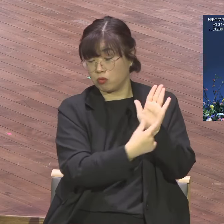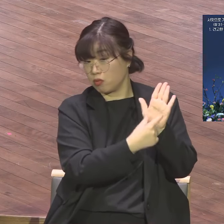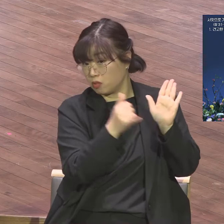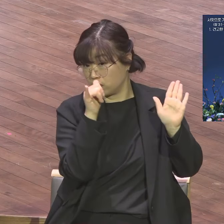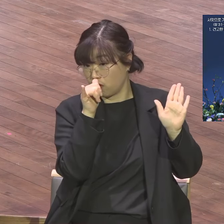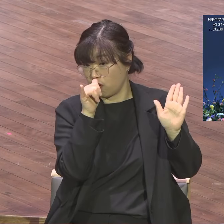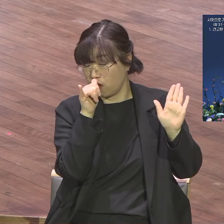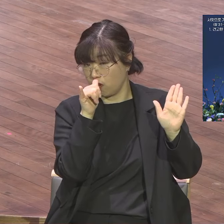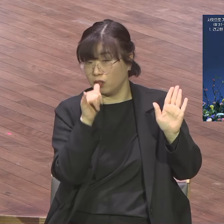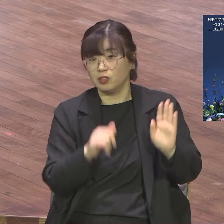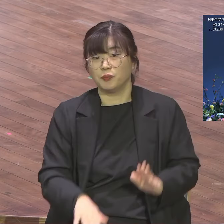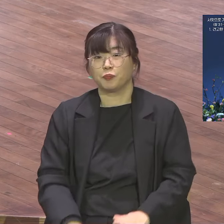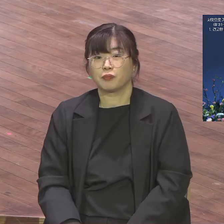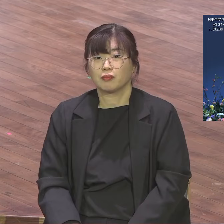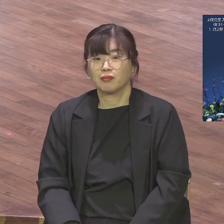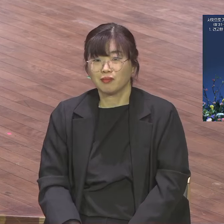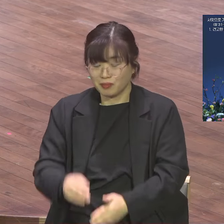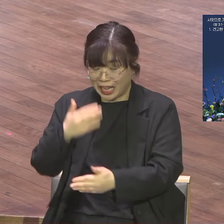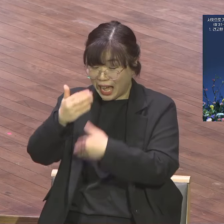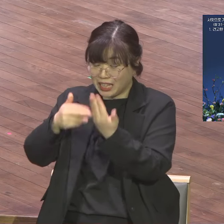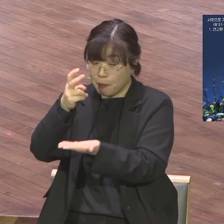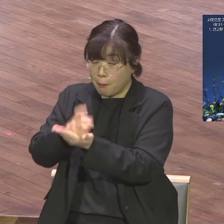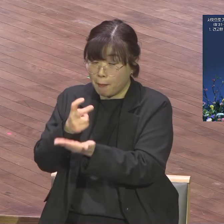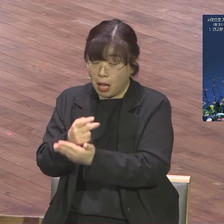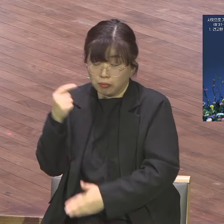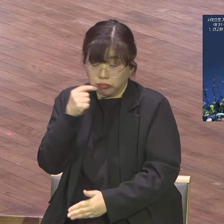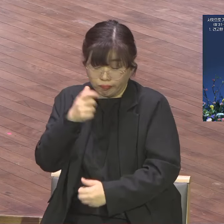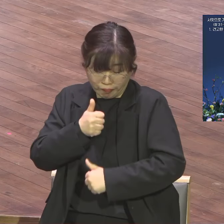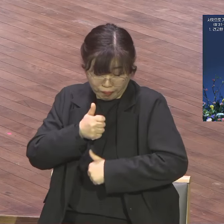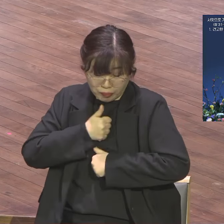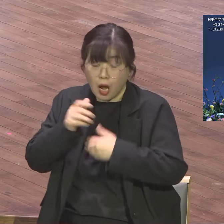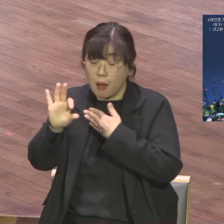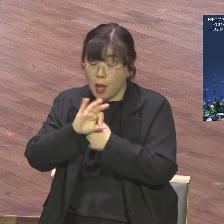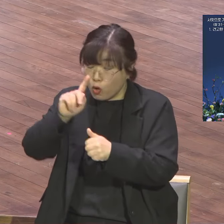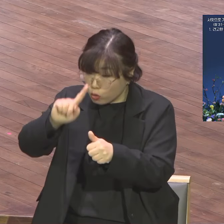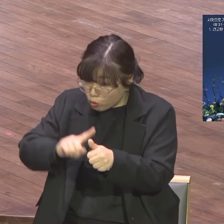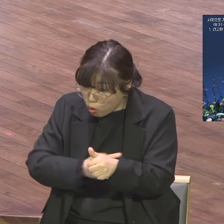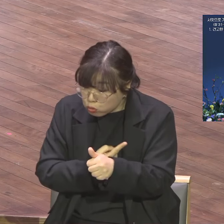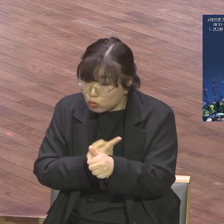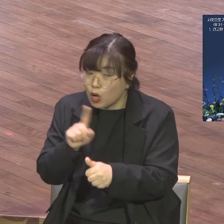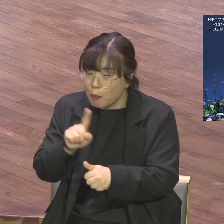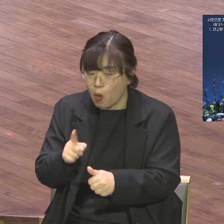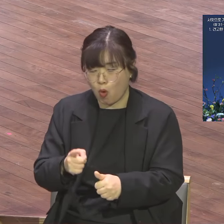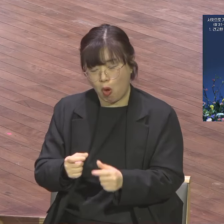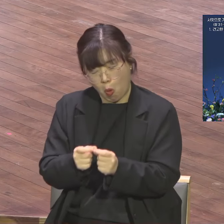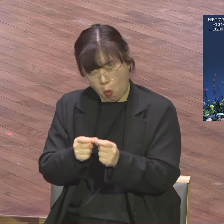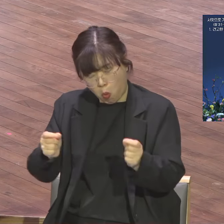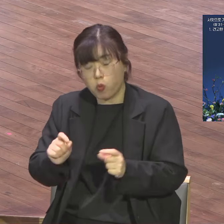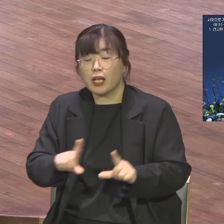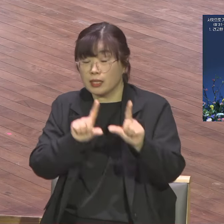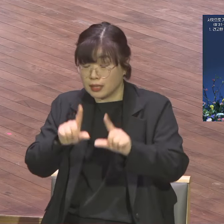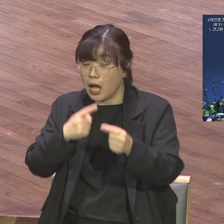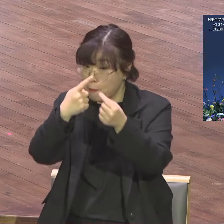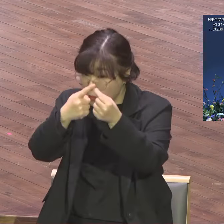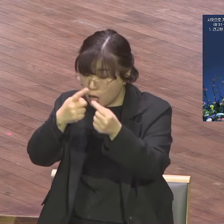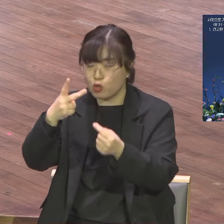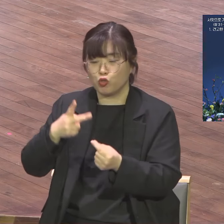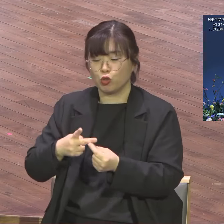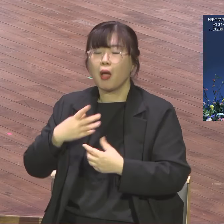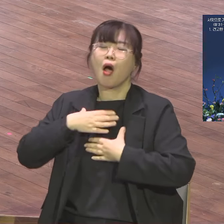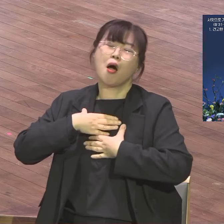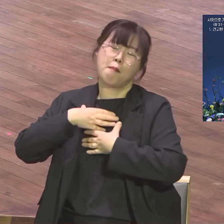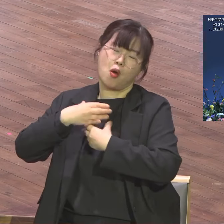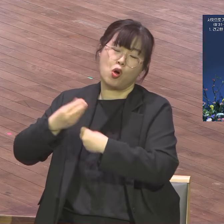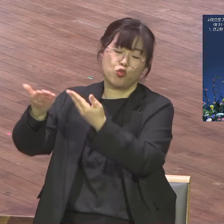축복을 누려. 평강 가운데 장수의 축복. 말씀이 각인되면 세상 풍파도 상관없이 내게